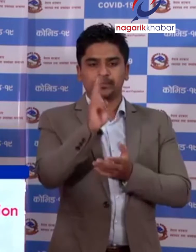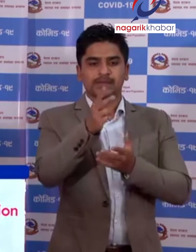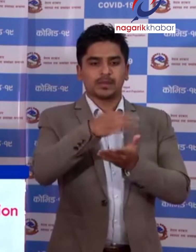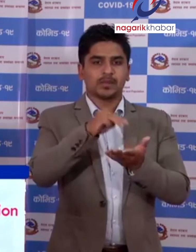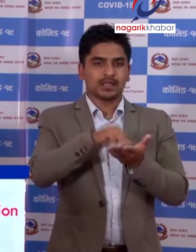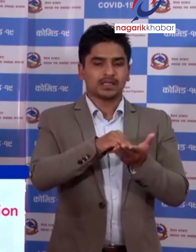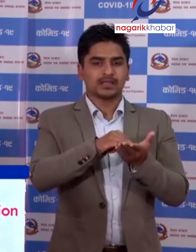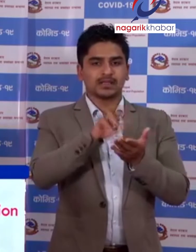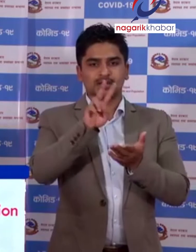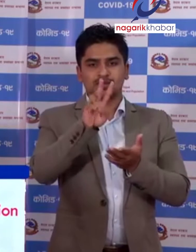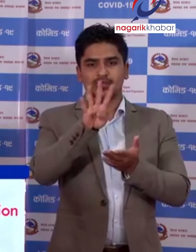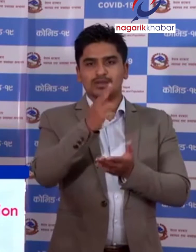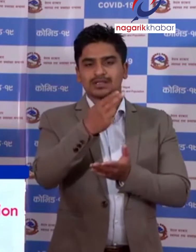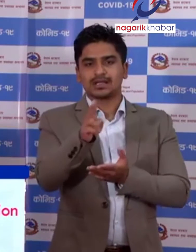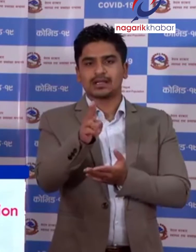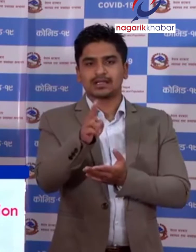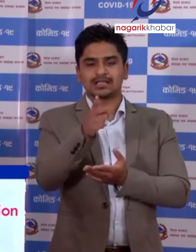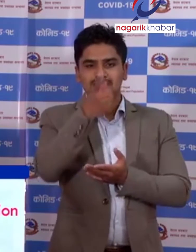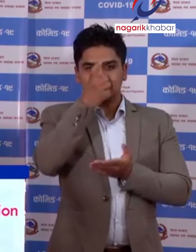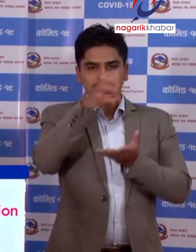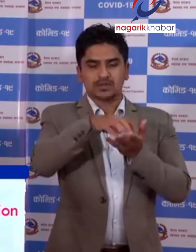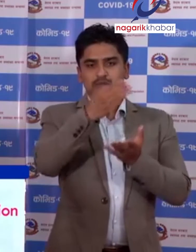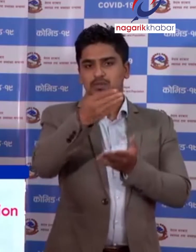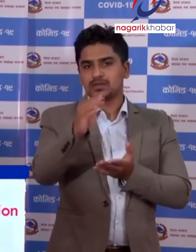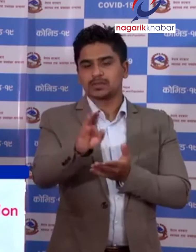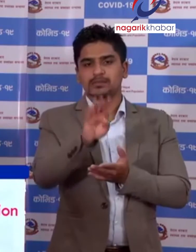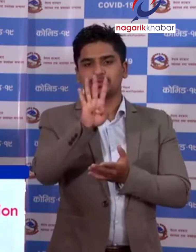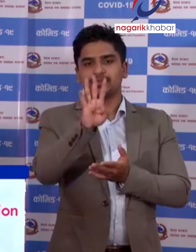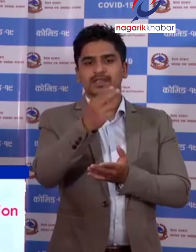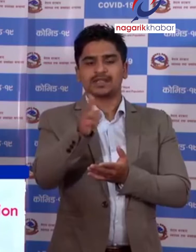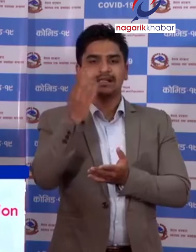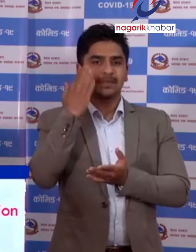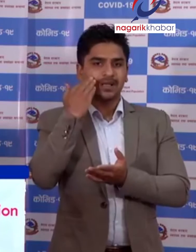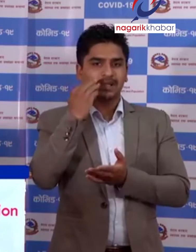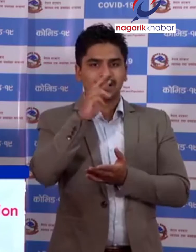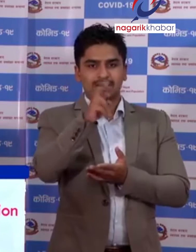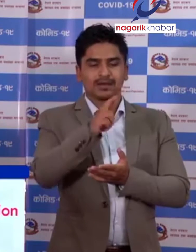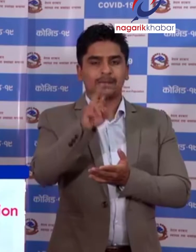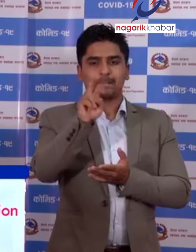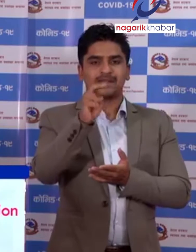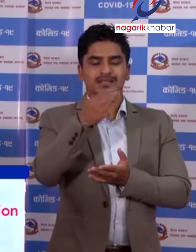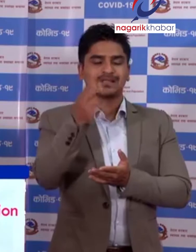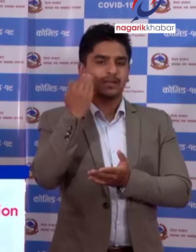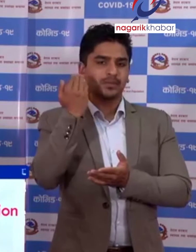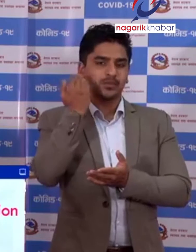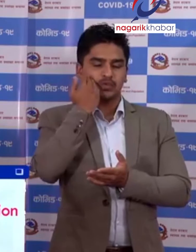त्यसमध्ये 24 जना चितवनको हुनुहुन्छ, 4 जना महिला र 20 जना पुरुष।